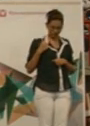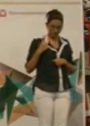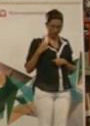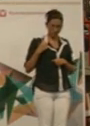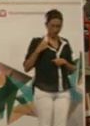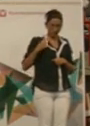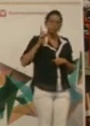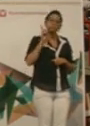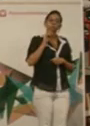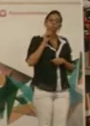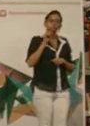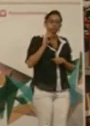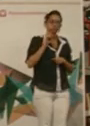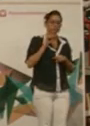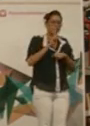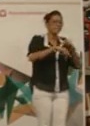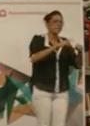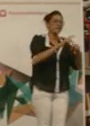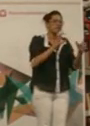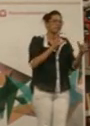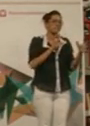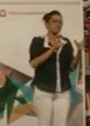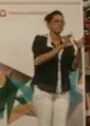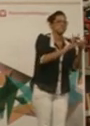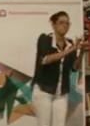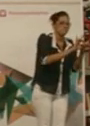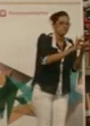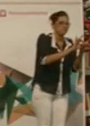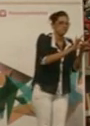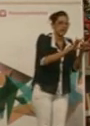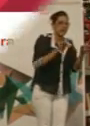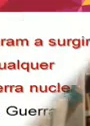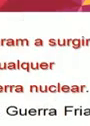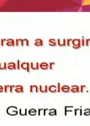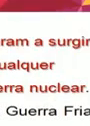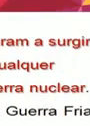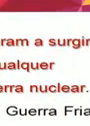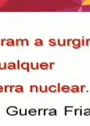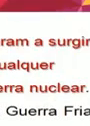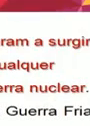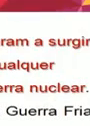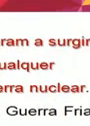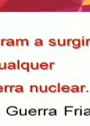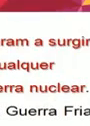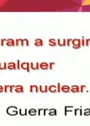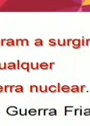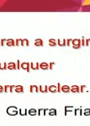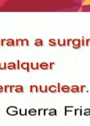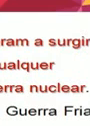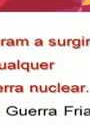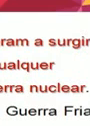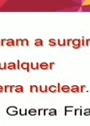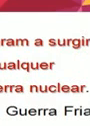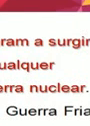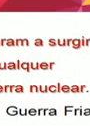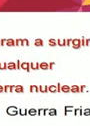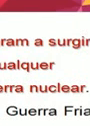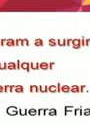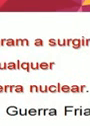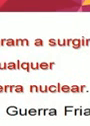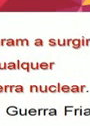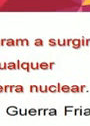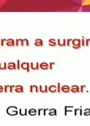Soviética. No caso do Afeganistão, era a própria União Soviética que estava invadindo. No caso da guerra Irã-Iraque, o Irã era